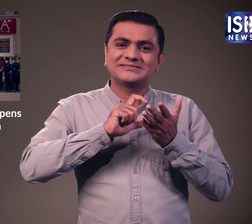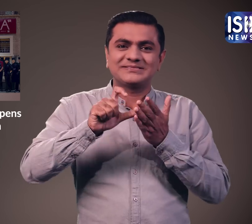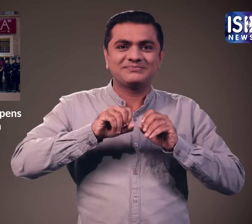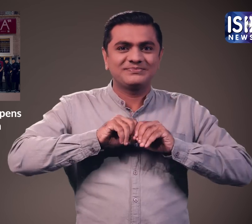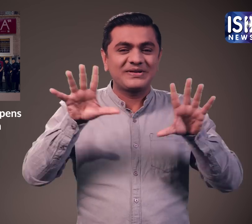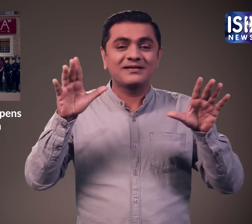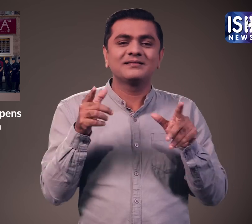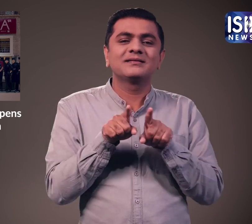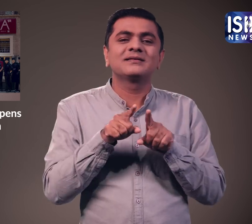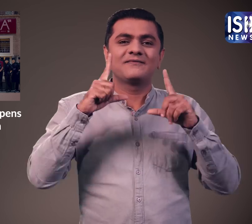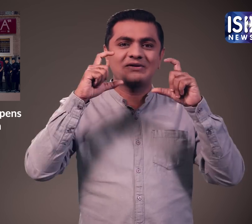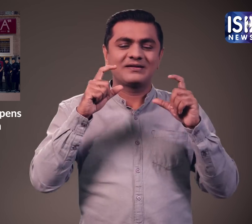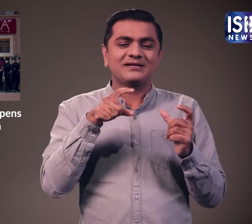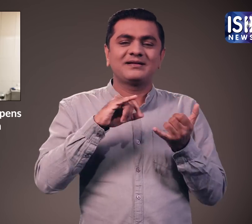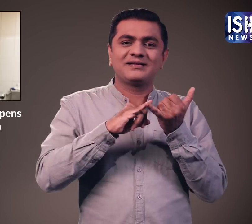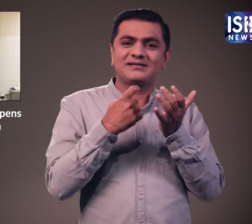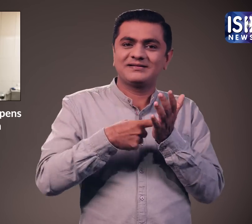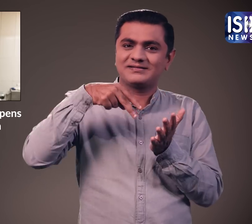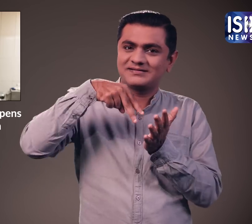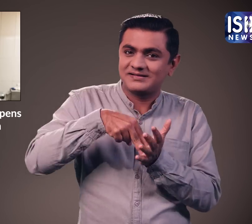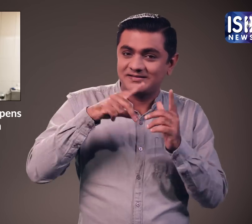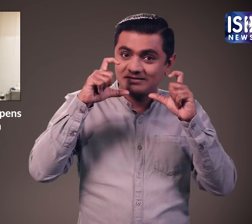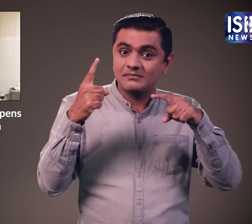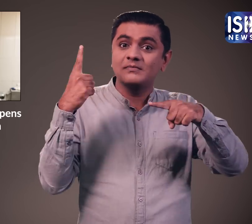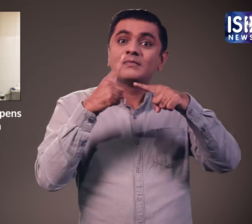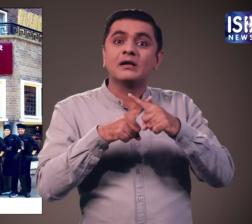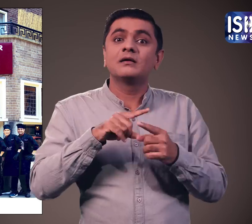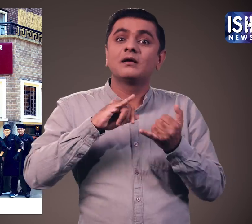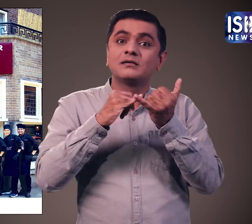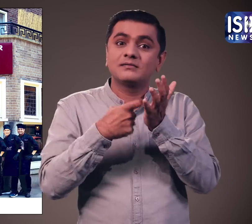तस्वीर के साथ घोशना की जिसमें राहिना रेस्टरॉन के शेफ के साथ खड़े